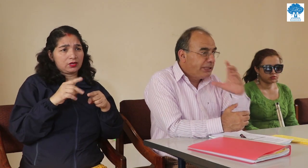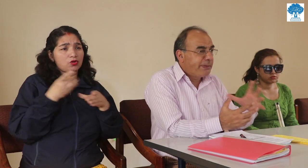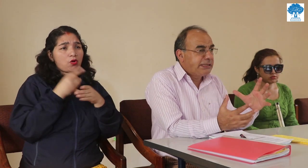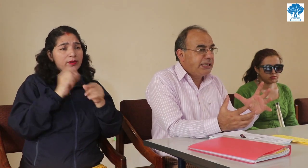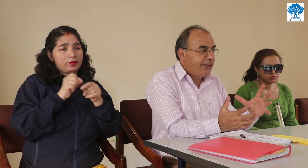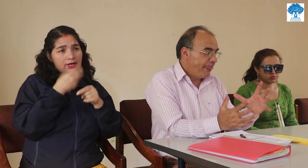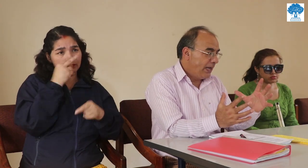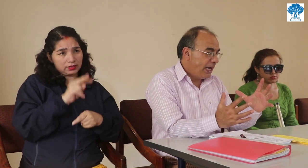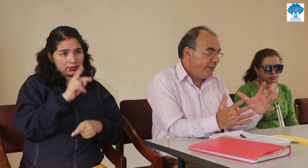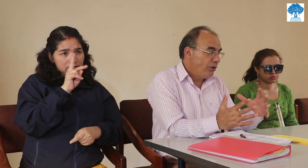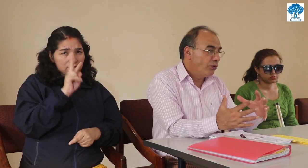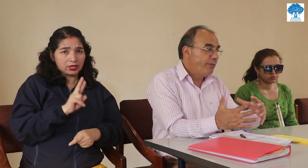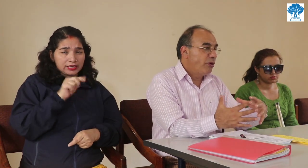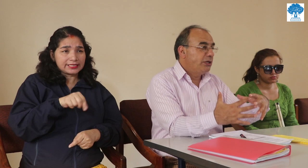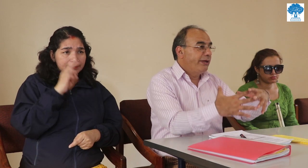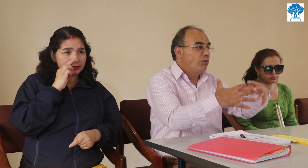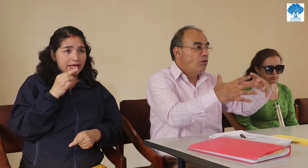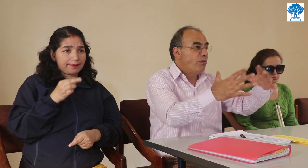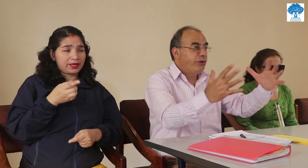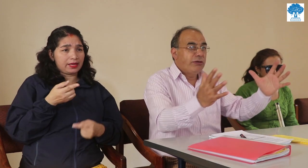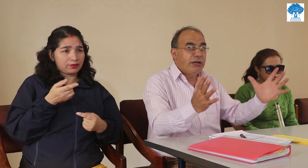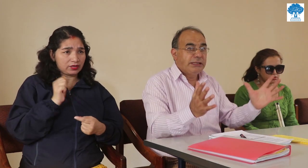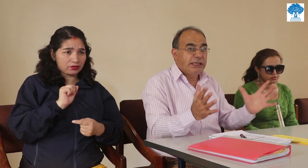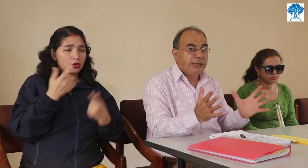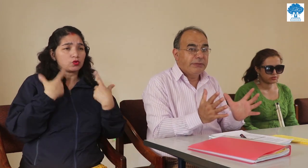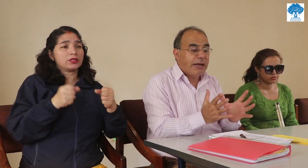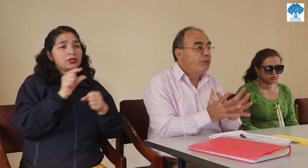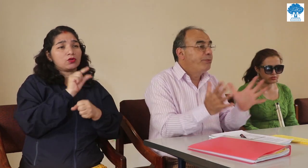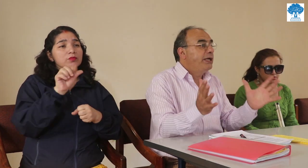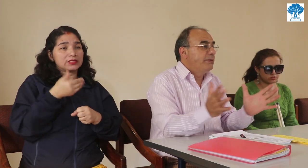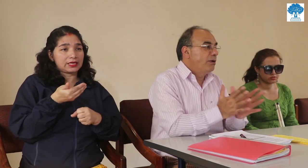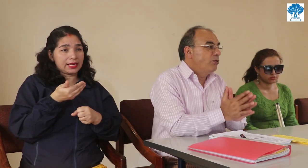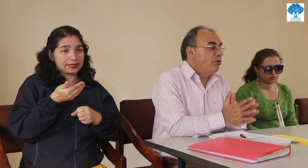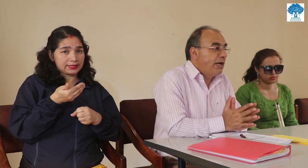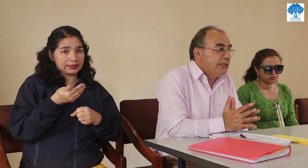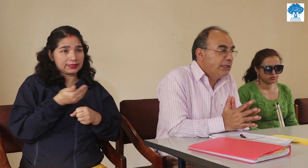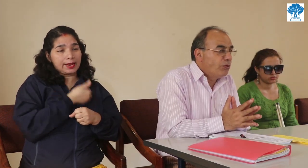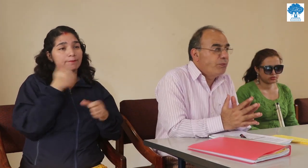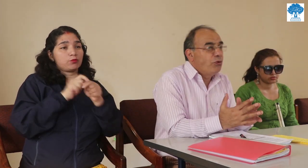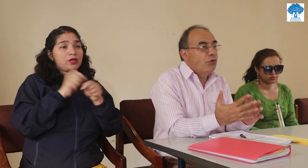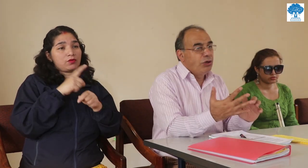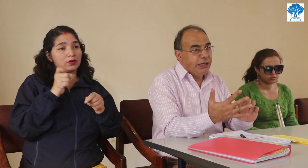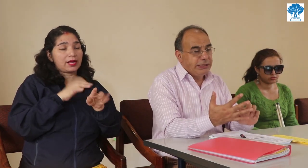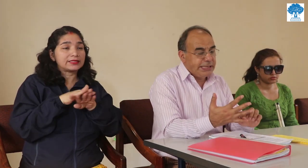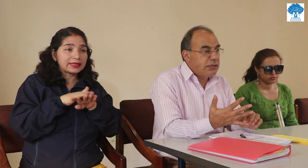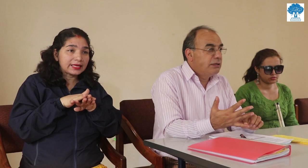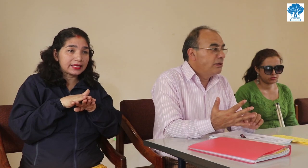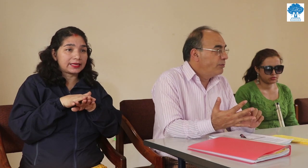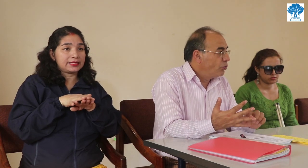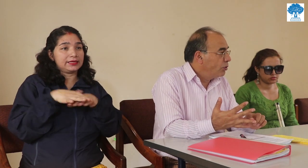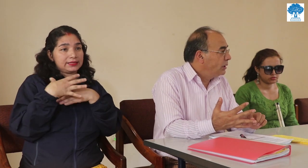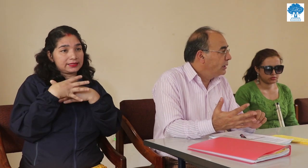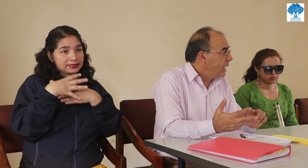त्यो बिचमा चाहिँ हामीले यो रिप्रोडक्टिभ हेल्थको कम्पोनेन्टहरूलाई चाहिँ एप्रोप्रिएट बनाउनको लागि चाहिँ थुप्रो